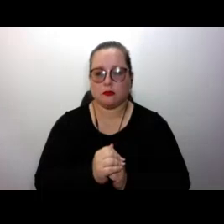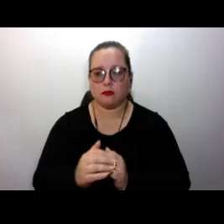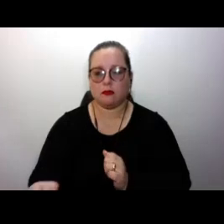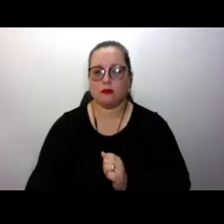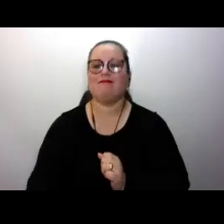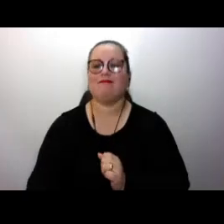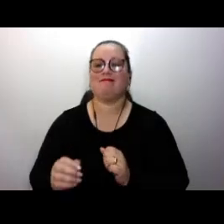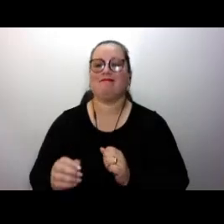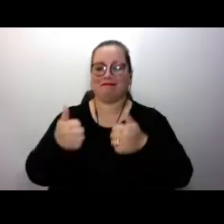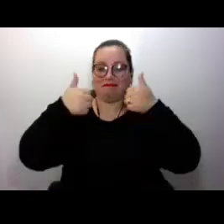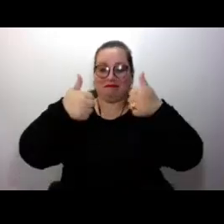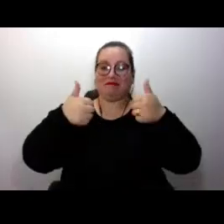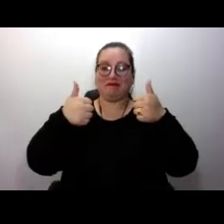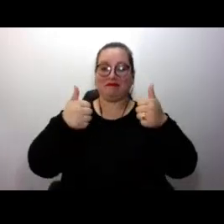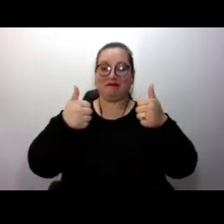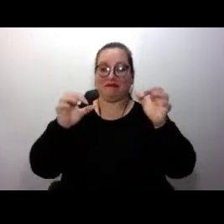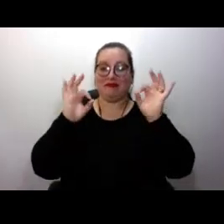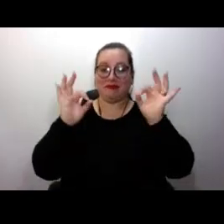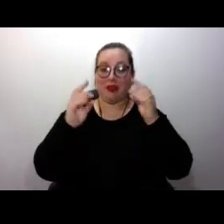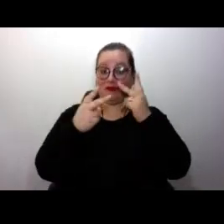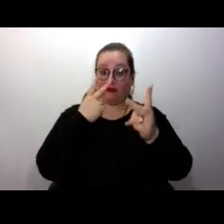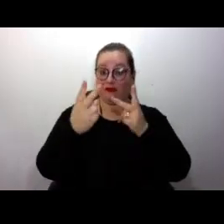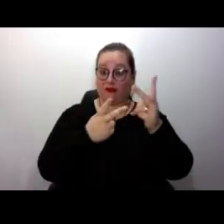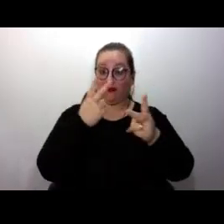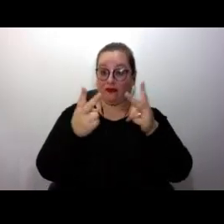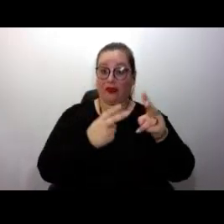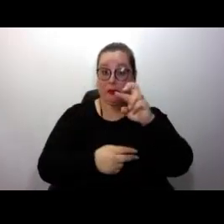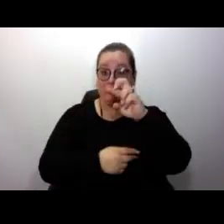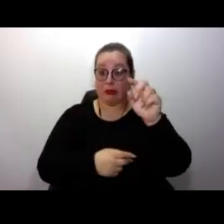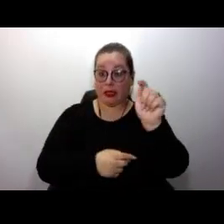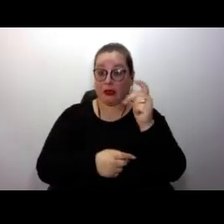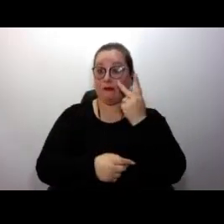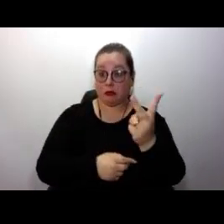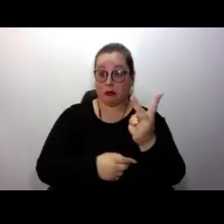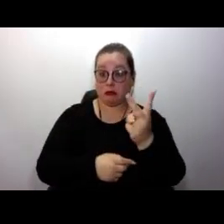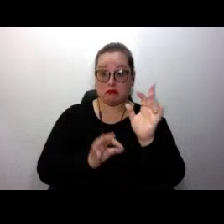Ah, bien, ahí sí. ¿Están viendo, cierto, la presentación?